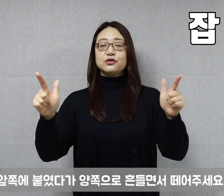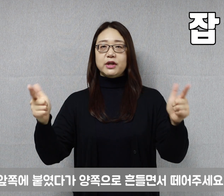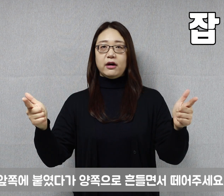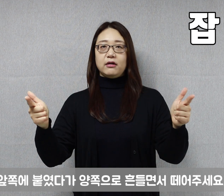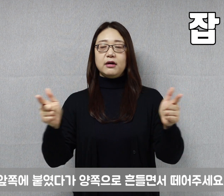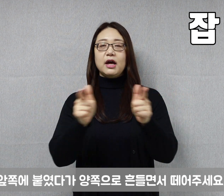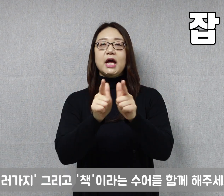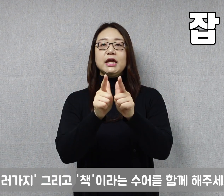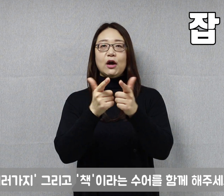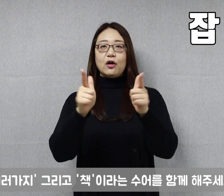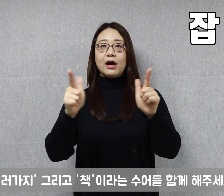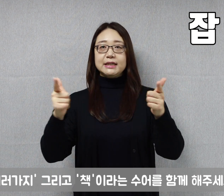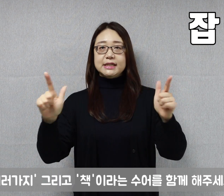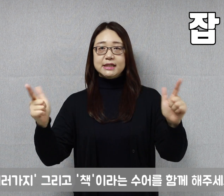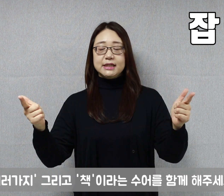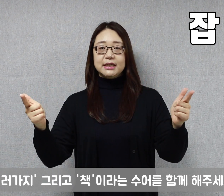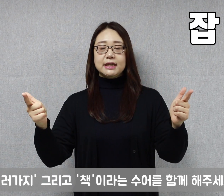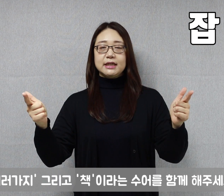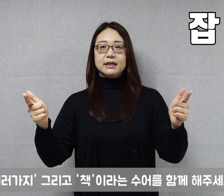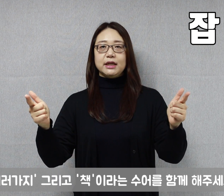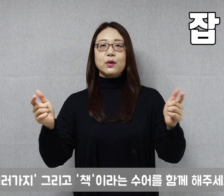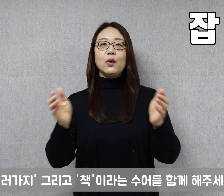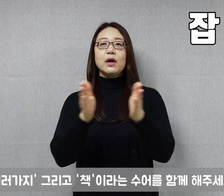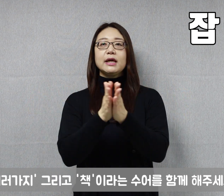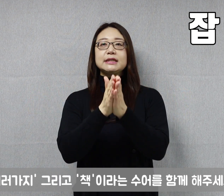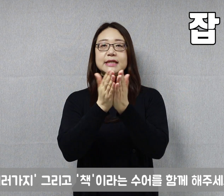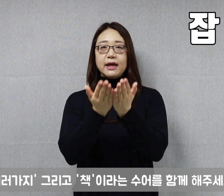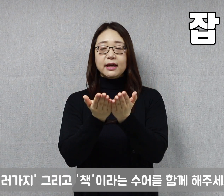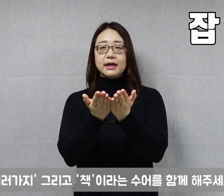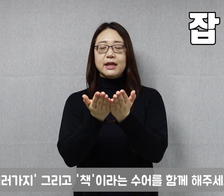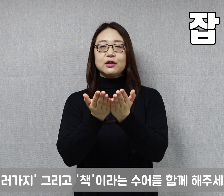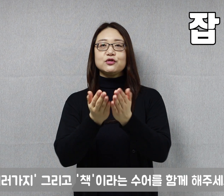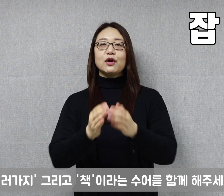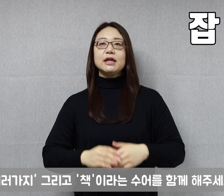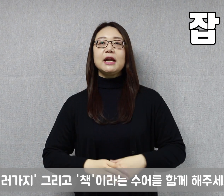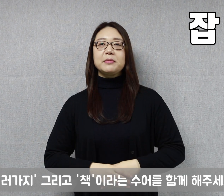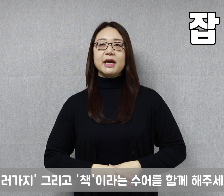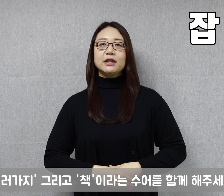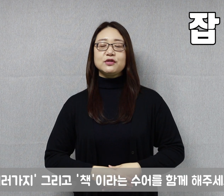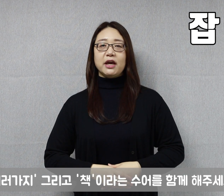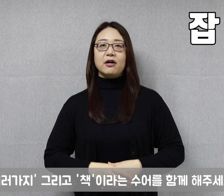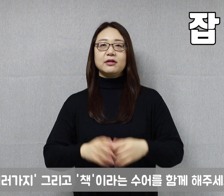띄워주세요. 여러 가지. 그리고 책이라는 수어를 함께 해주세요.